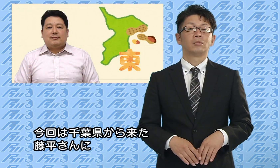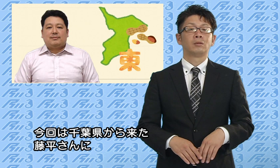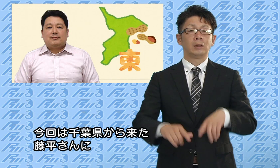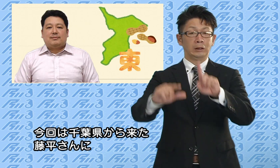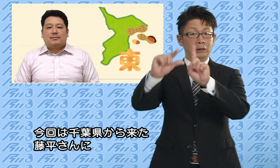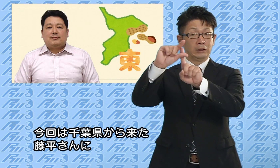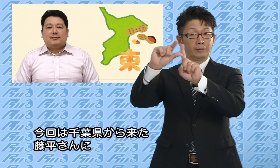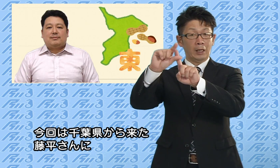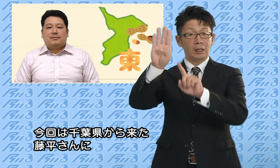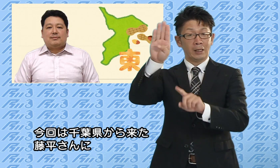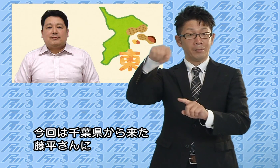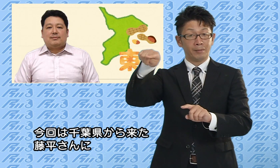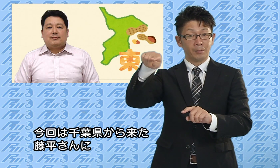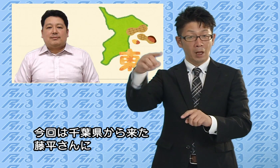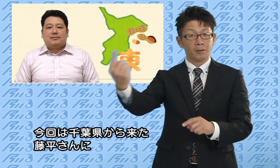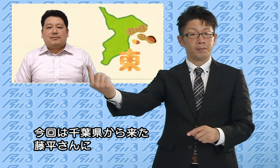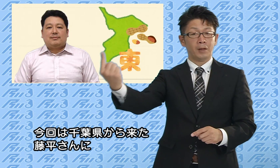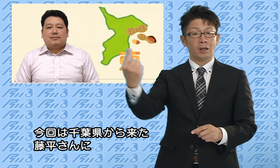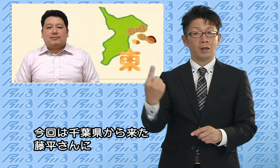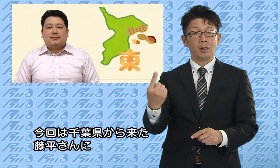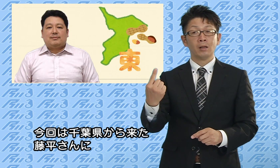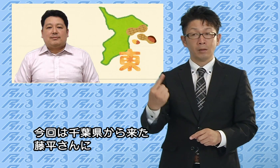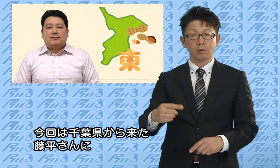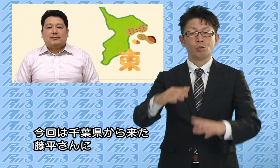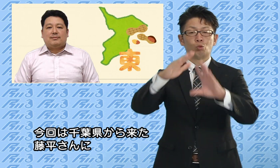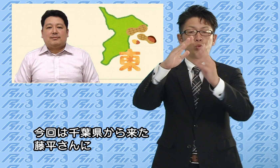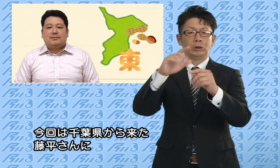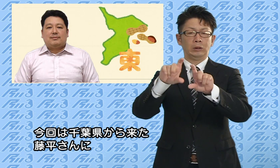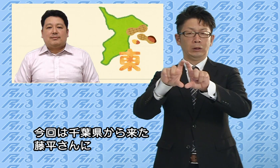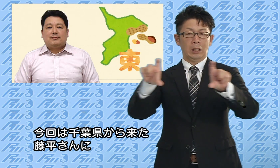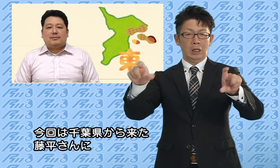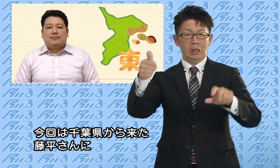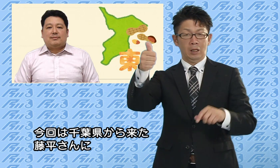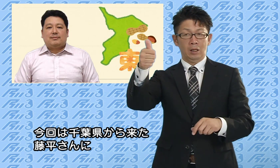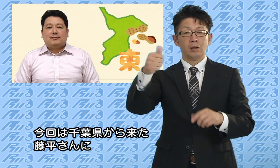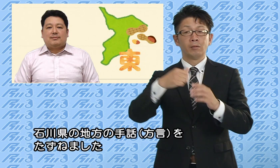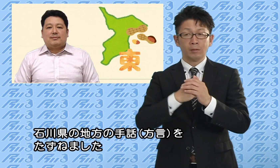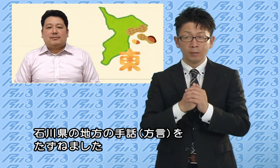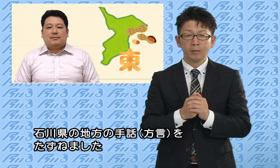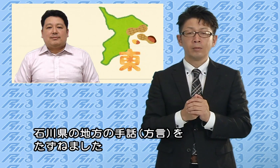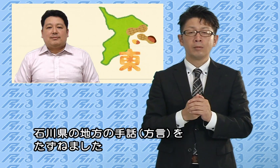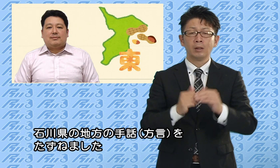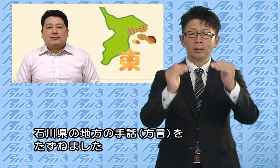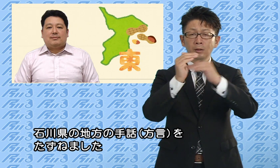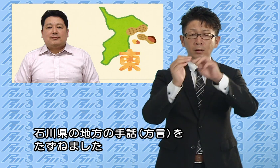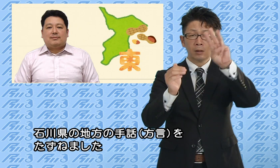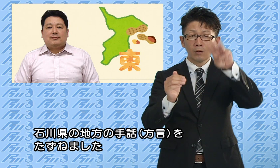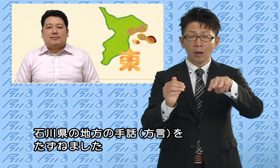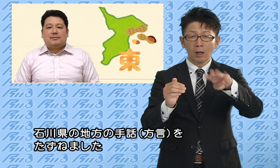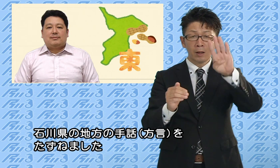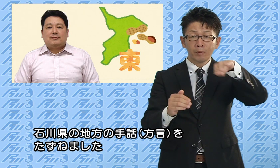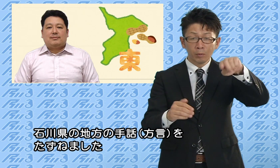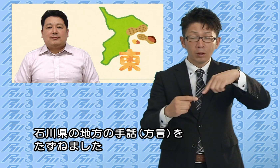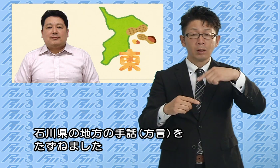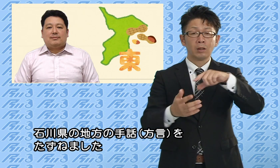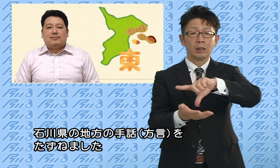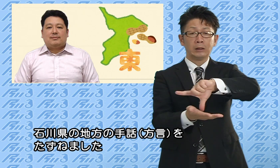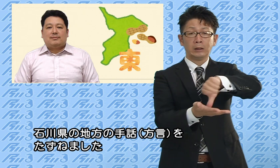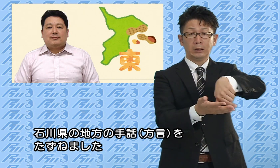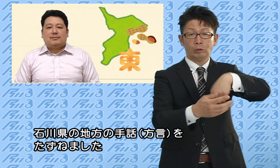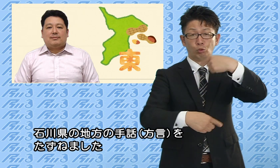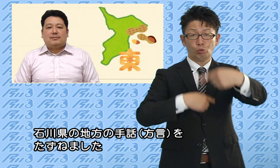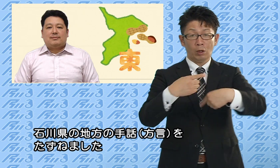今回は千葉県から来た藤平さんに石川県